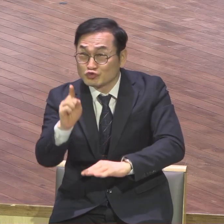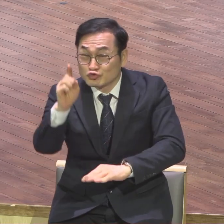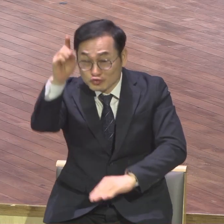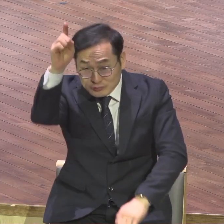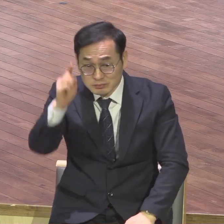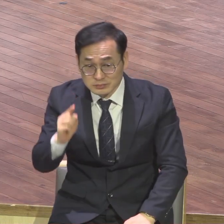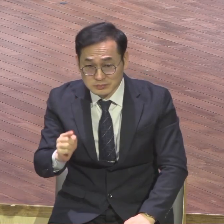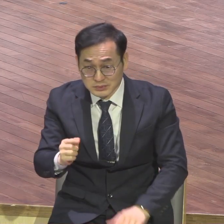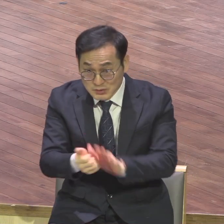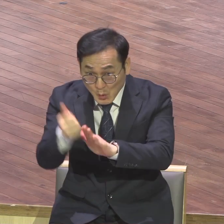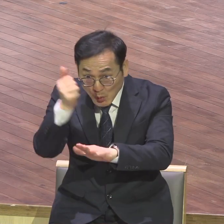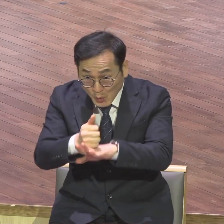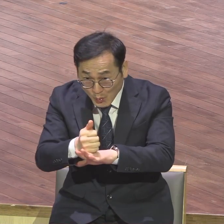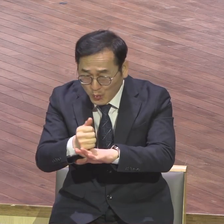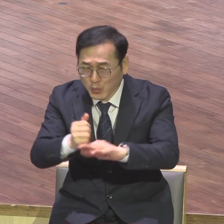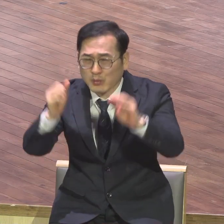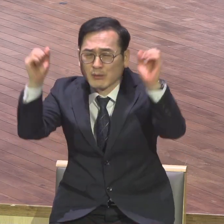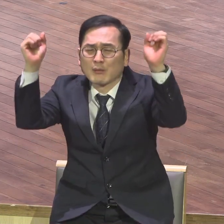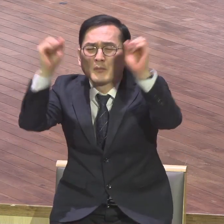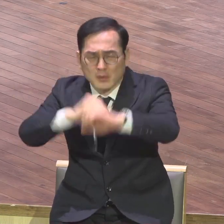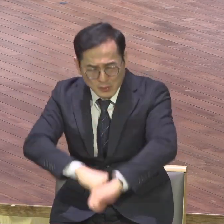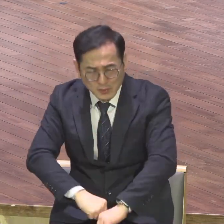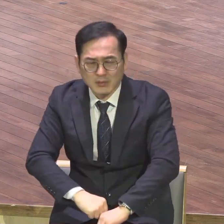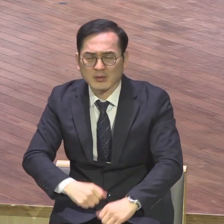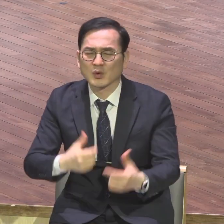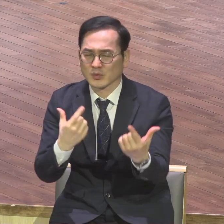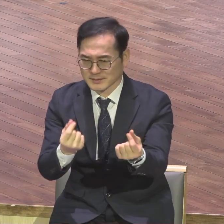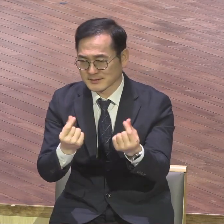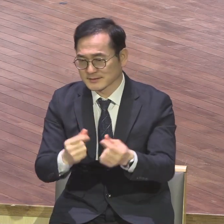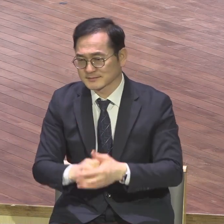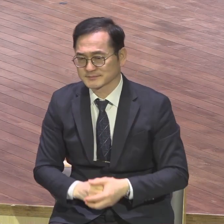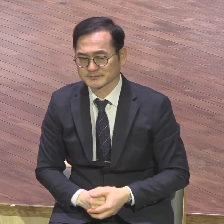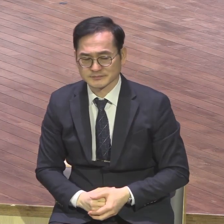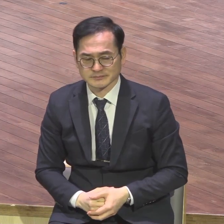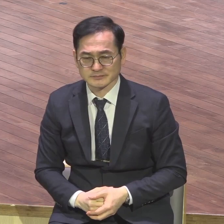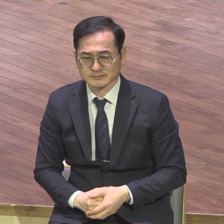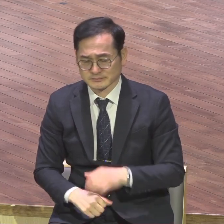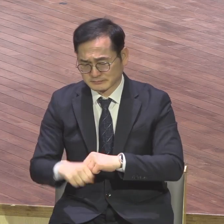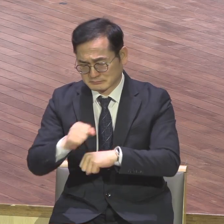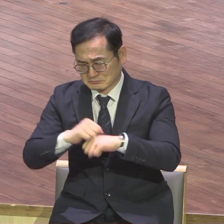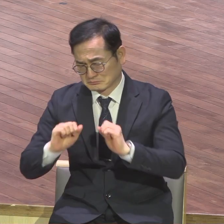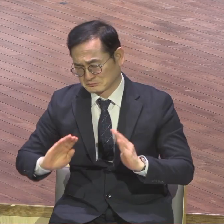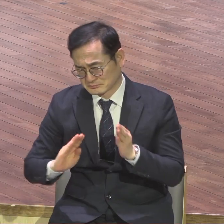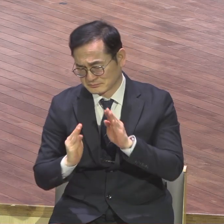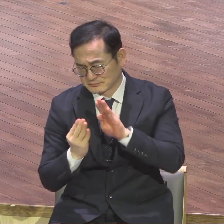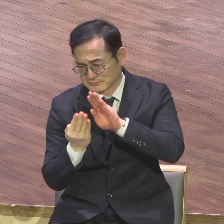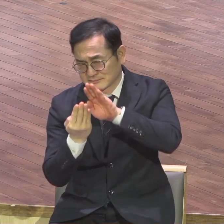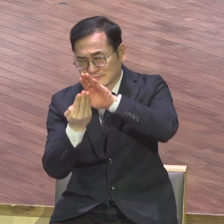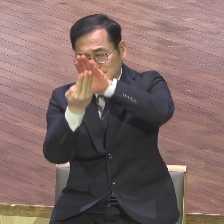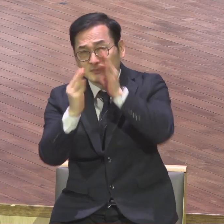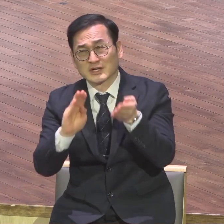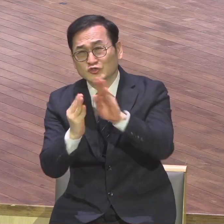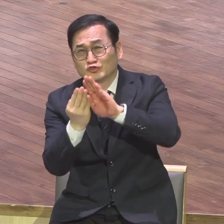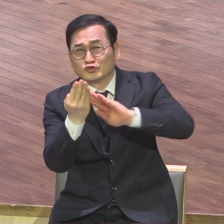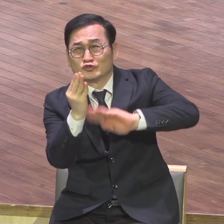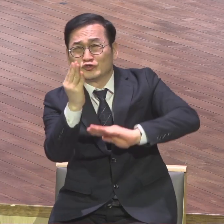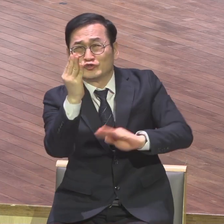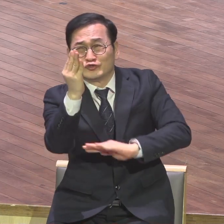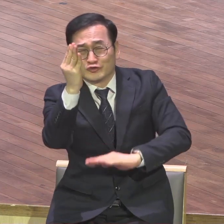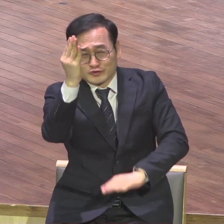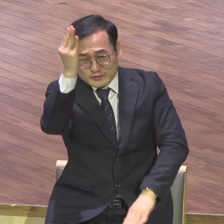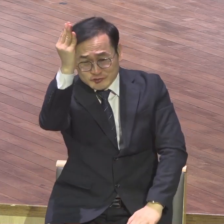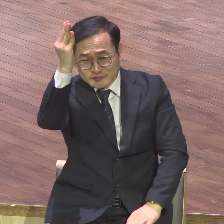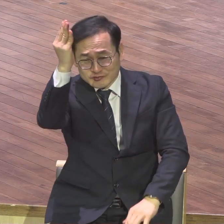쌓다가 거기서 왕창 다 무너져요. 뭐 싸우면 싸울수록, 많이 싸울수록 상실감이 더 커버리지요. 더 크게